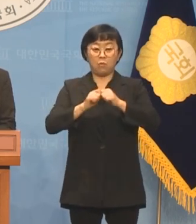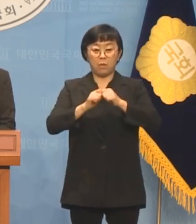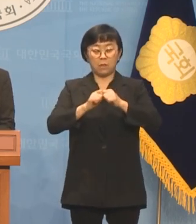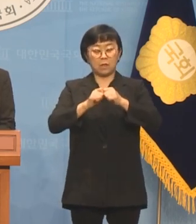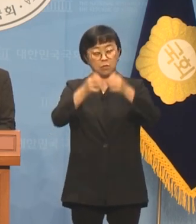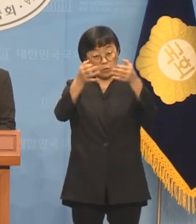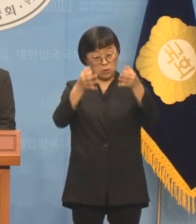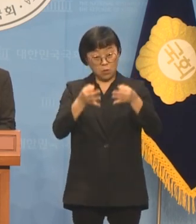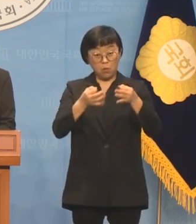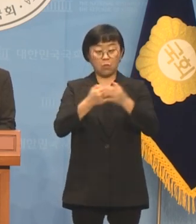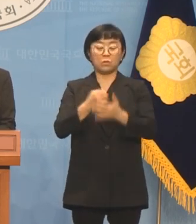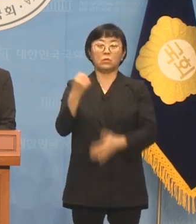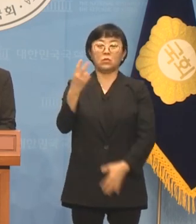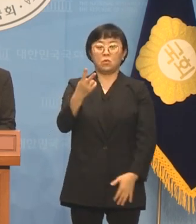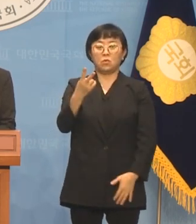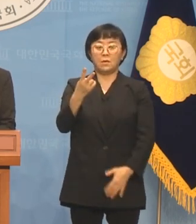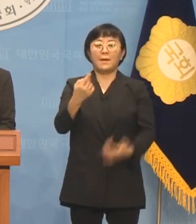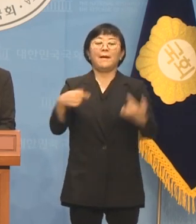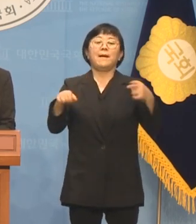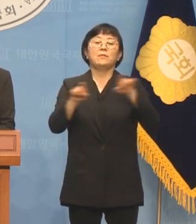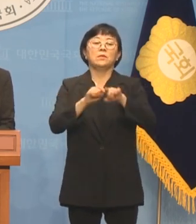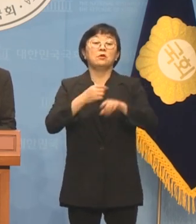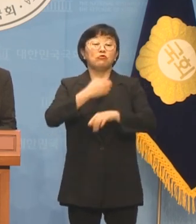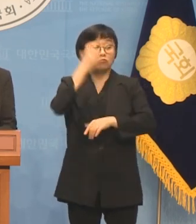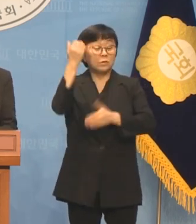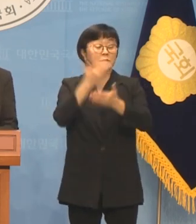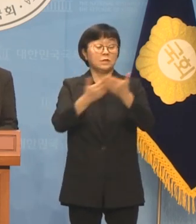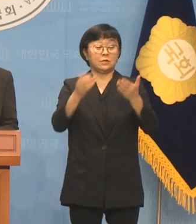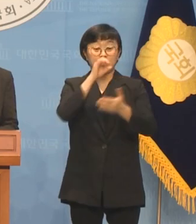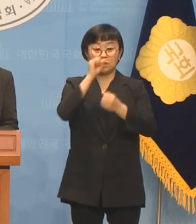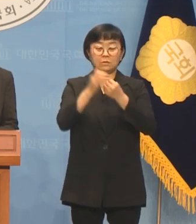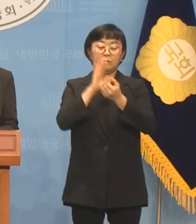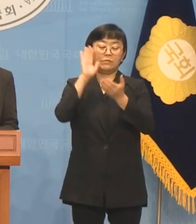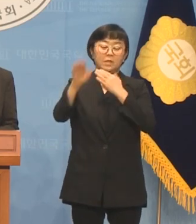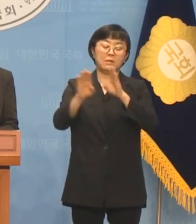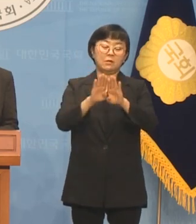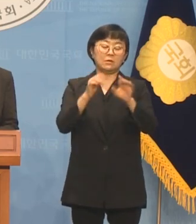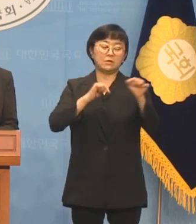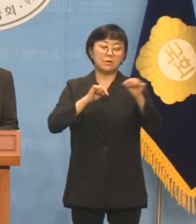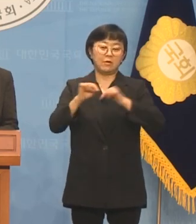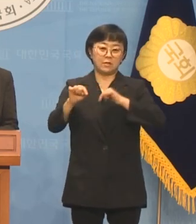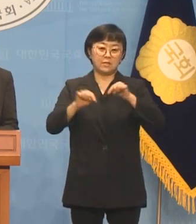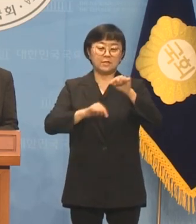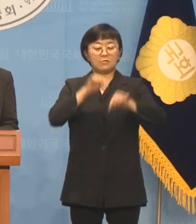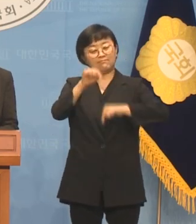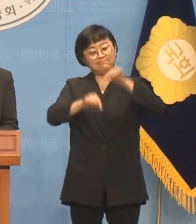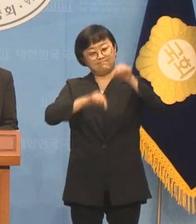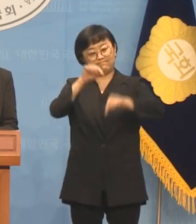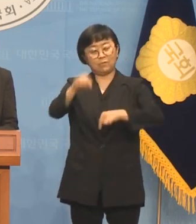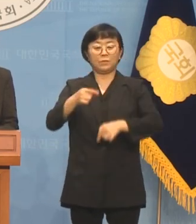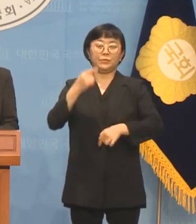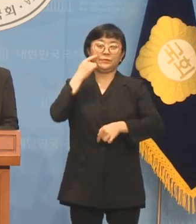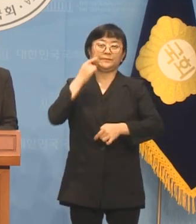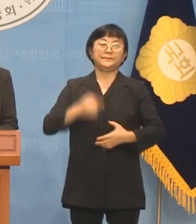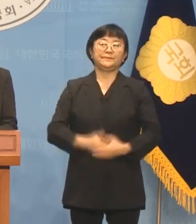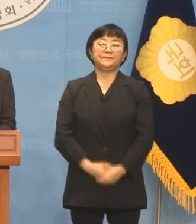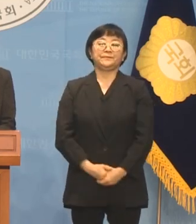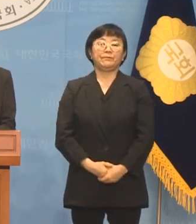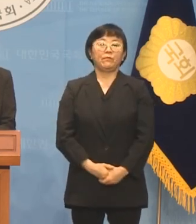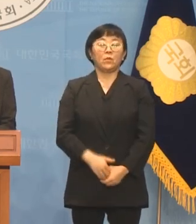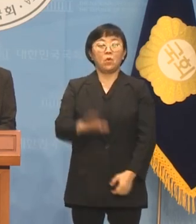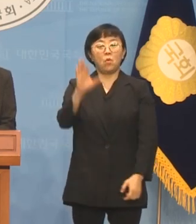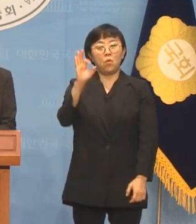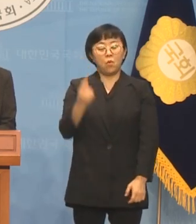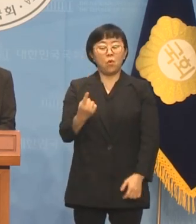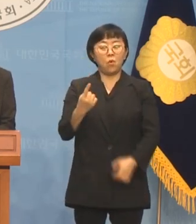살펴봐 주시고 또 함께 꿈꿔주십시오. 미래를 여는 정치로 뚜벅뚜벅 나아가겠습니다. 이어서